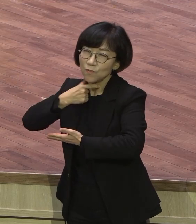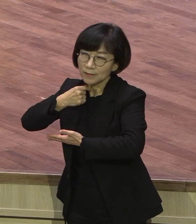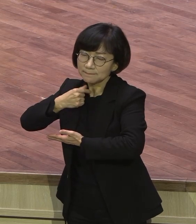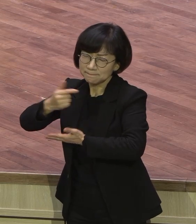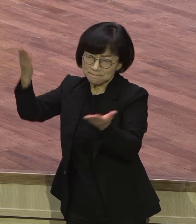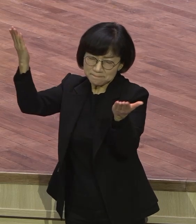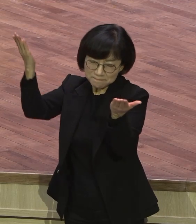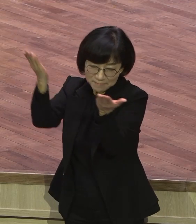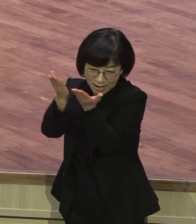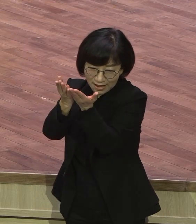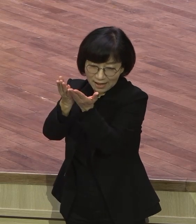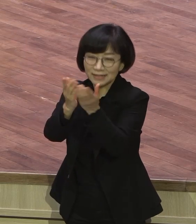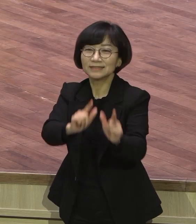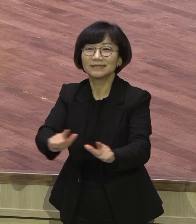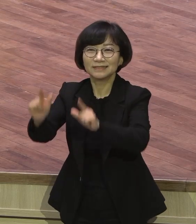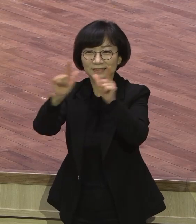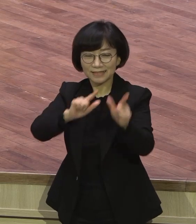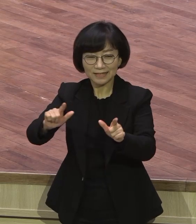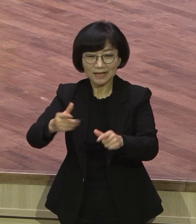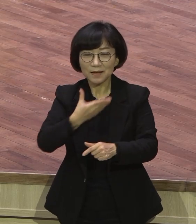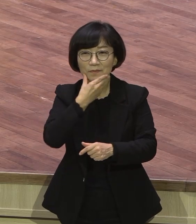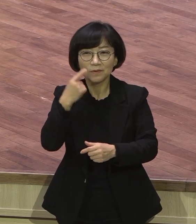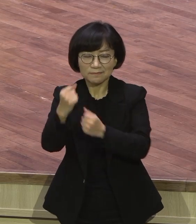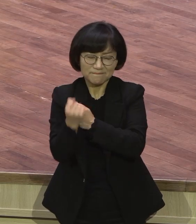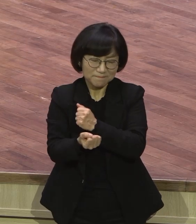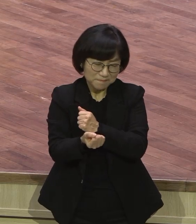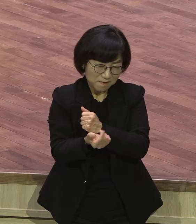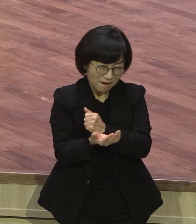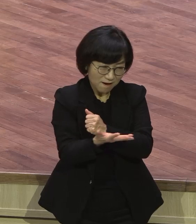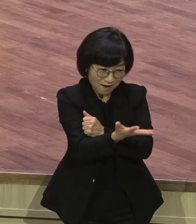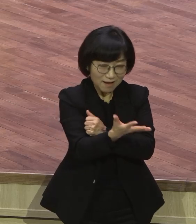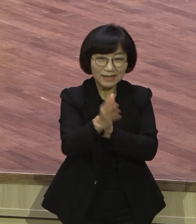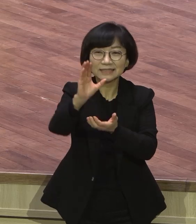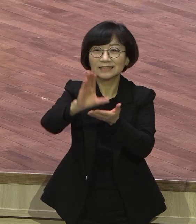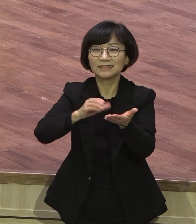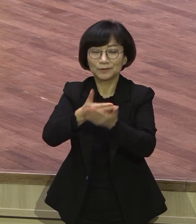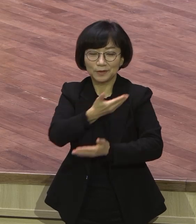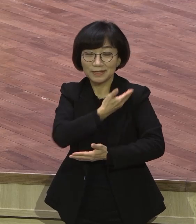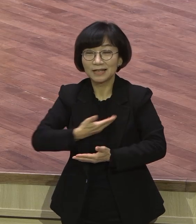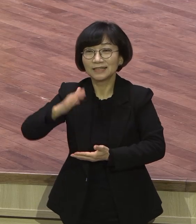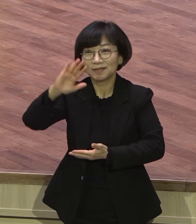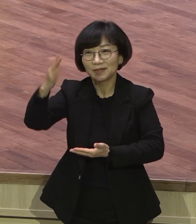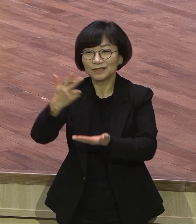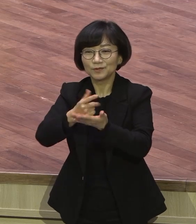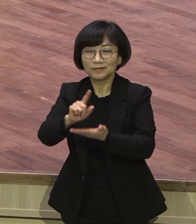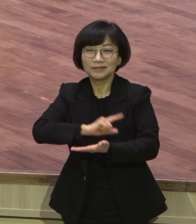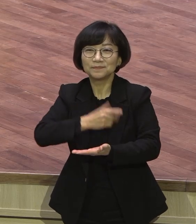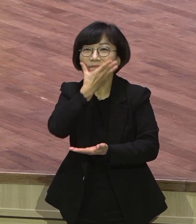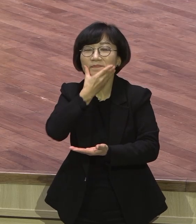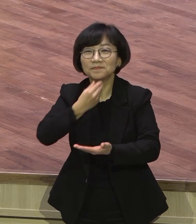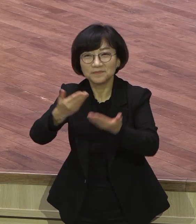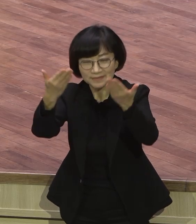펴나가는 그리스도의 참 제자들 다 되시기를 주임으로 축복합니다. 그럼 첫째로